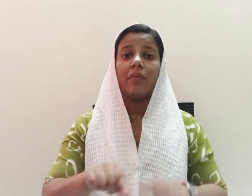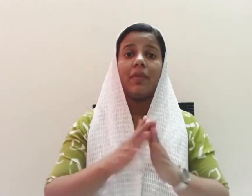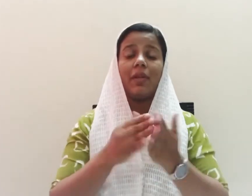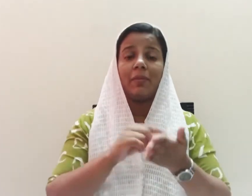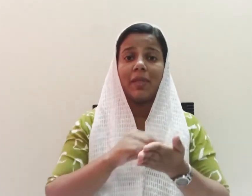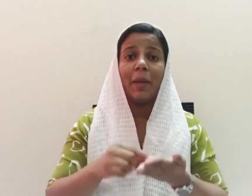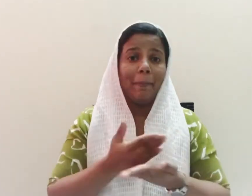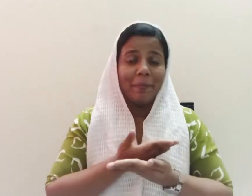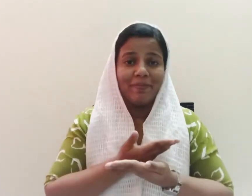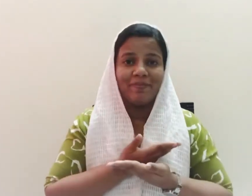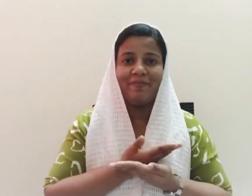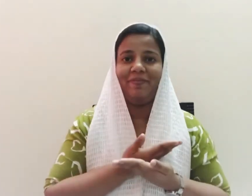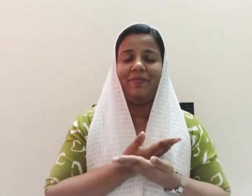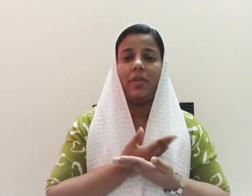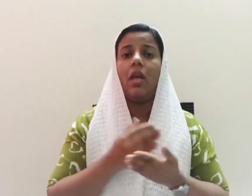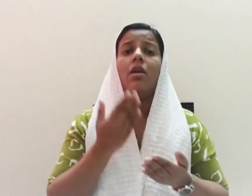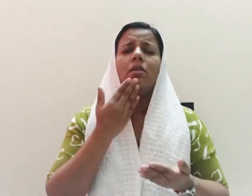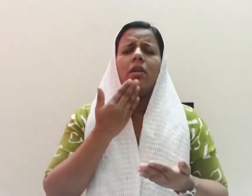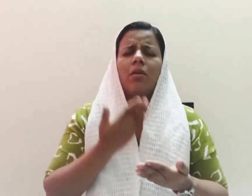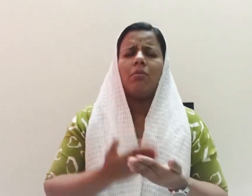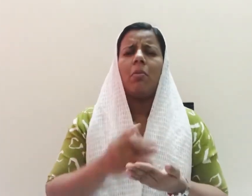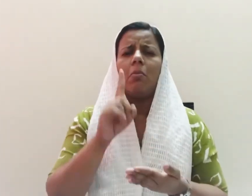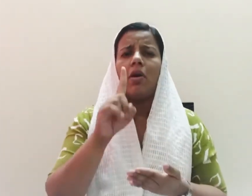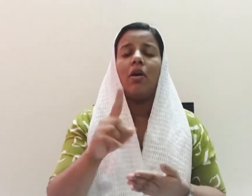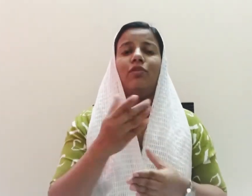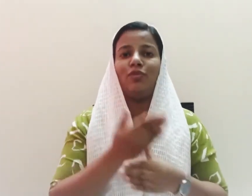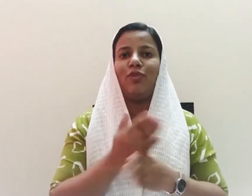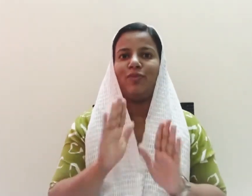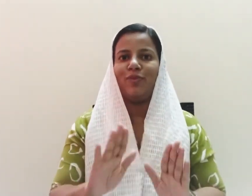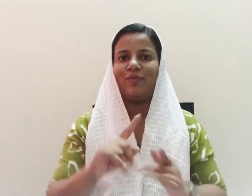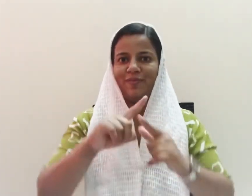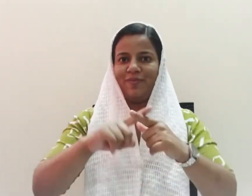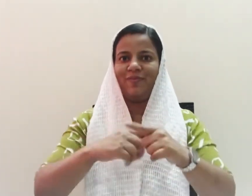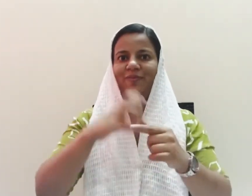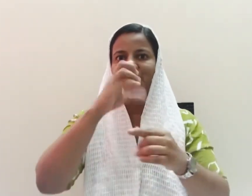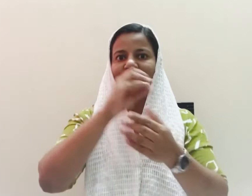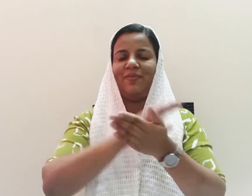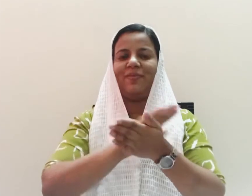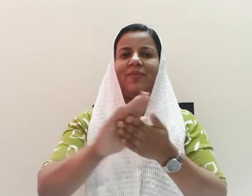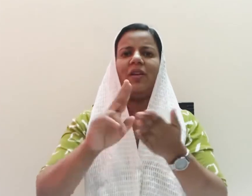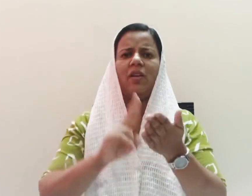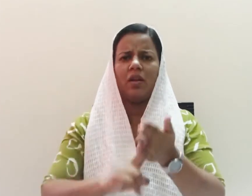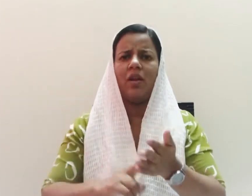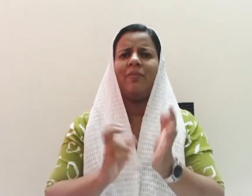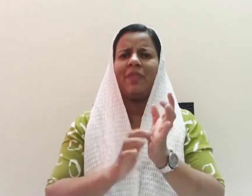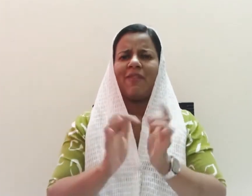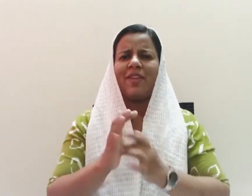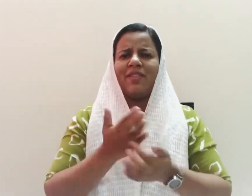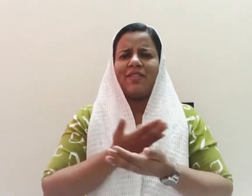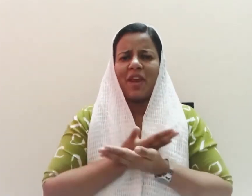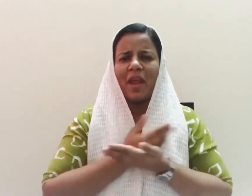ഇവിടെ പറയുക. പ്രിയനെ, നന്മയല്ലാതെ തിന്മ അനുകരിക്കുക. ഈ യോഹന്നാൻ്റെ ലേഖനത്തിൽ മുഴുവനും